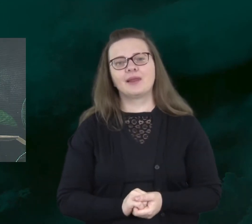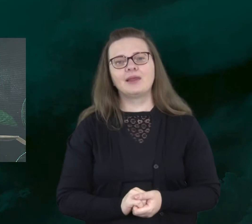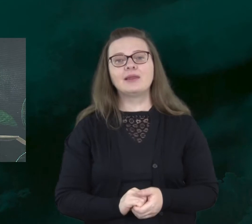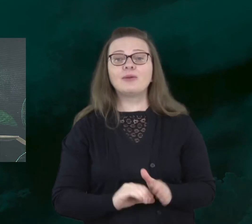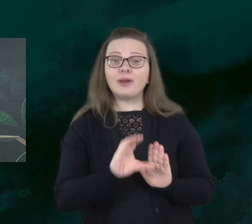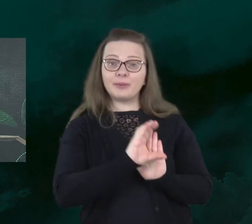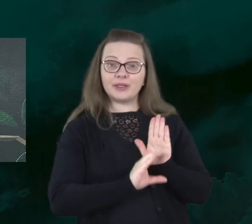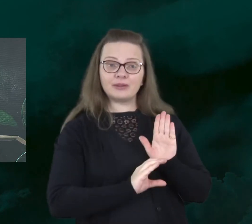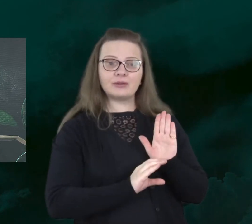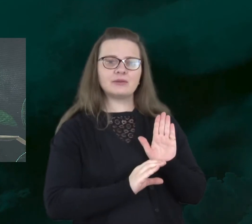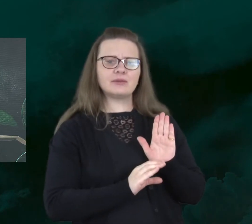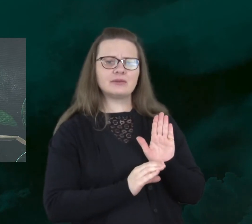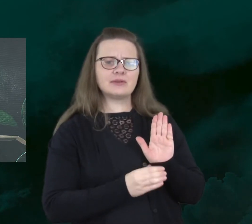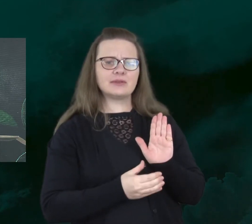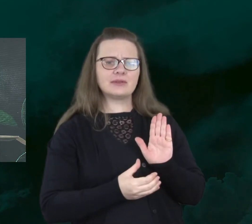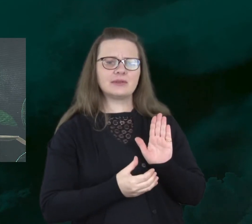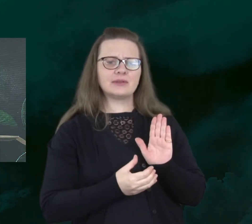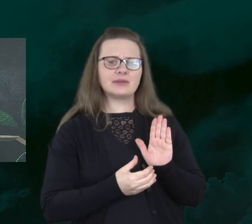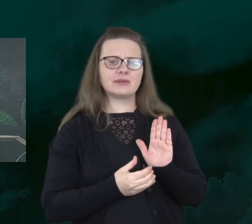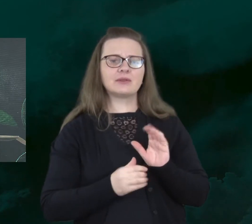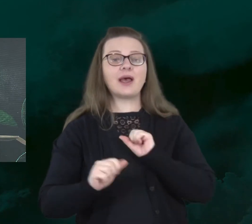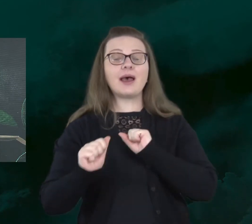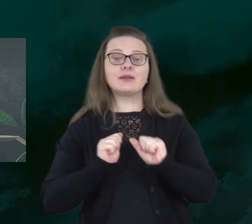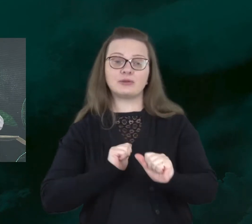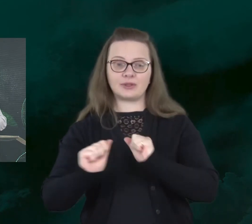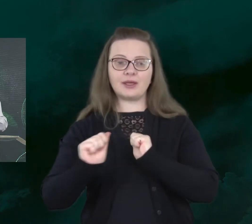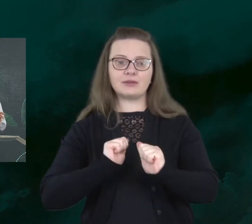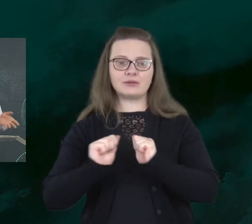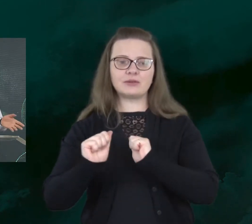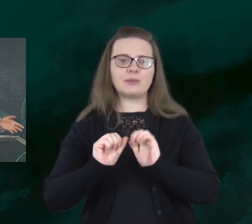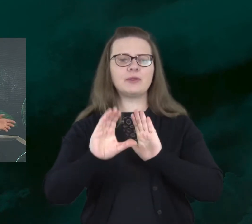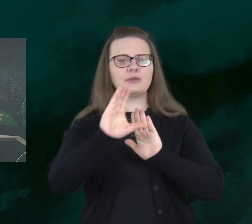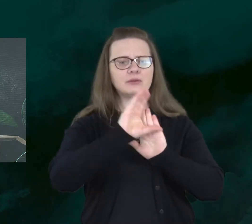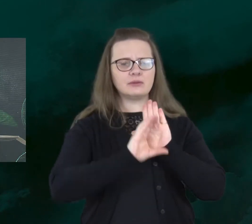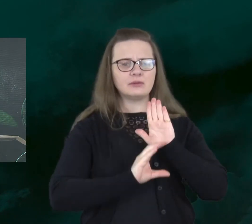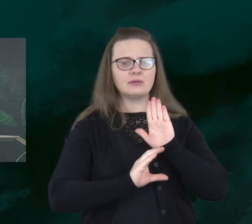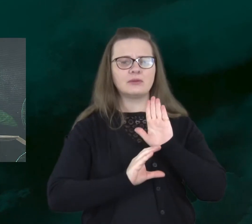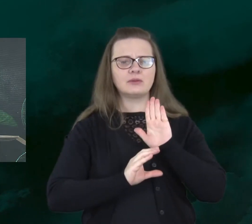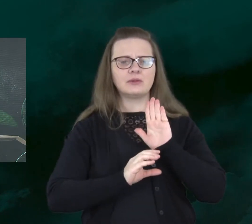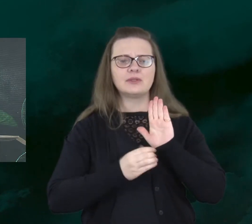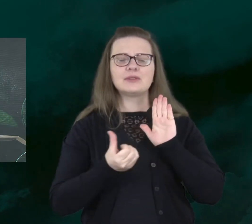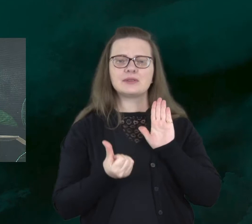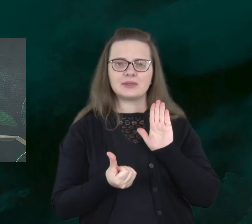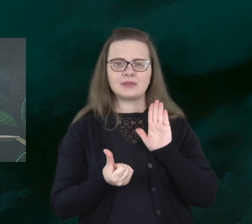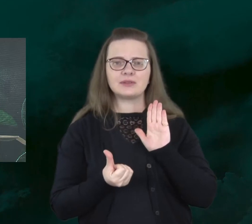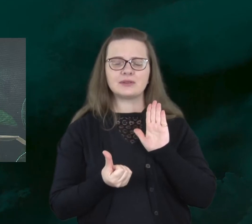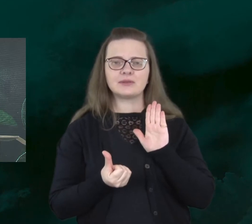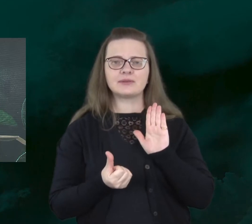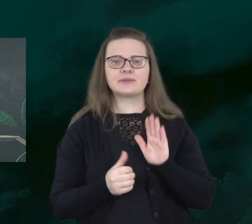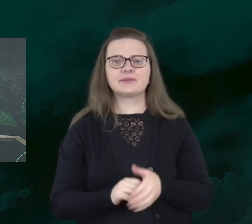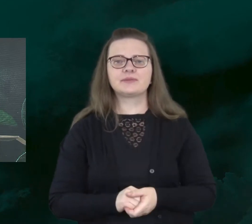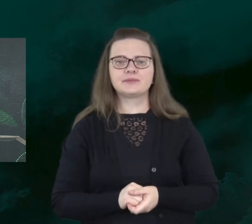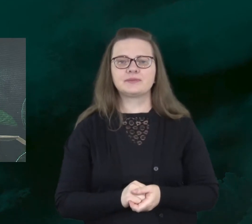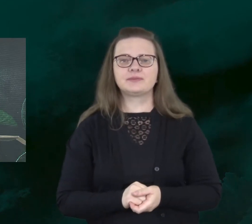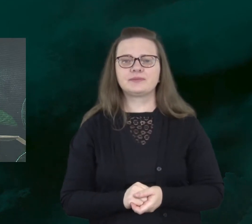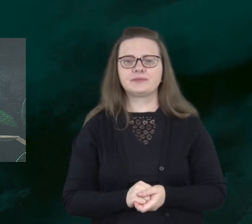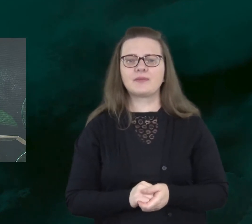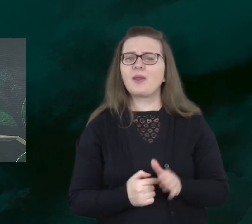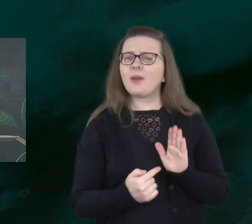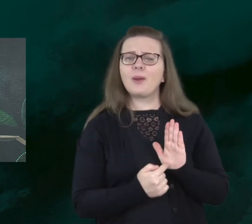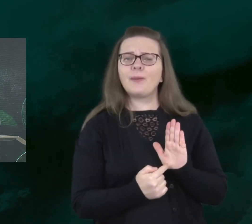um testemunho da vida dele, né? Ele, ó Senhor Jesus,